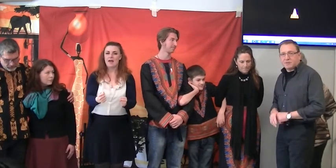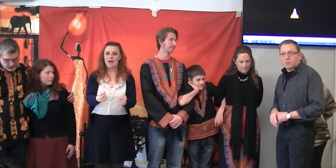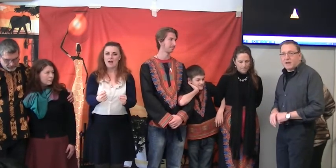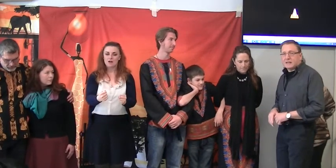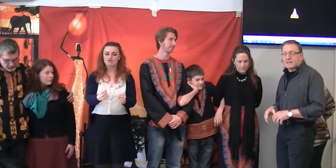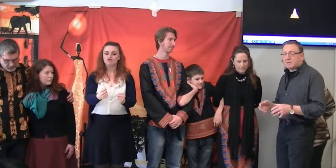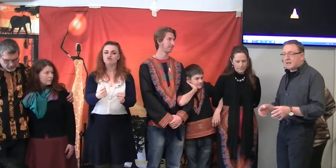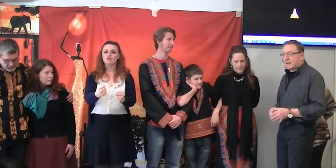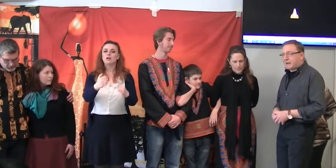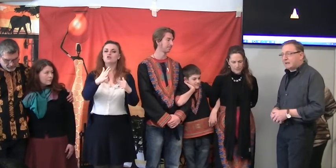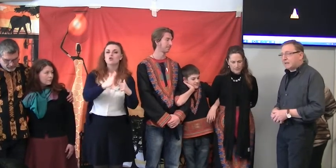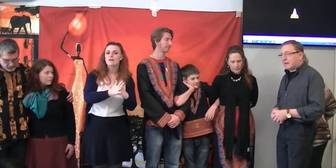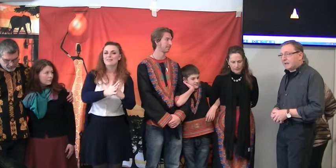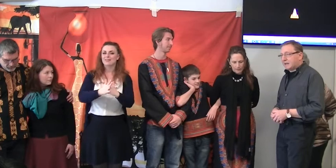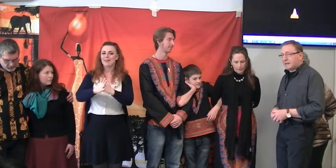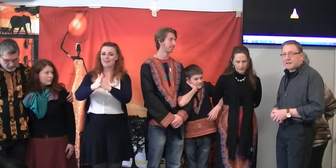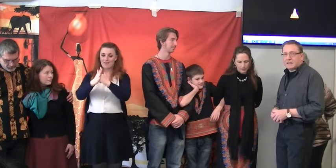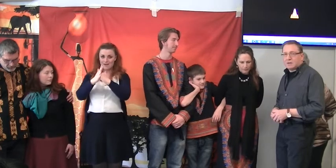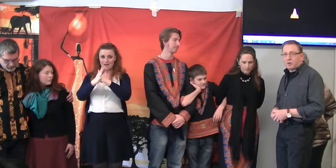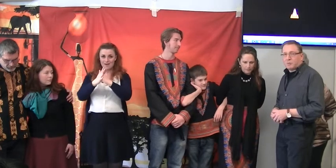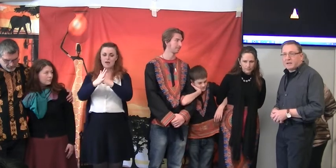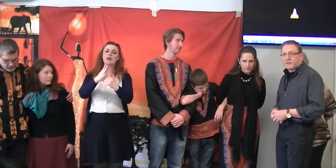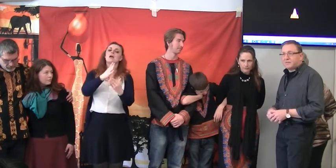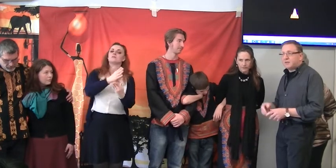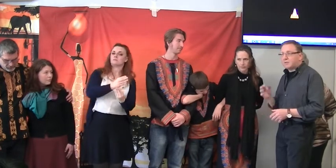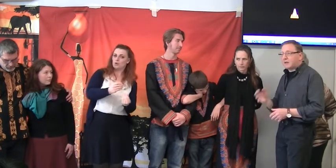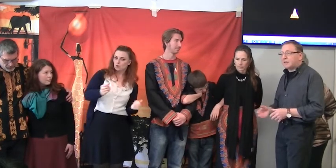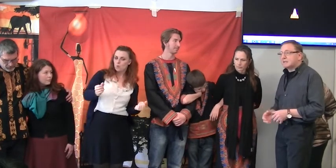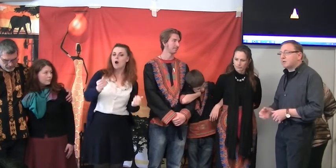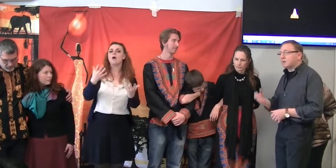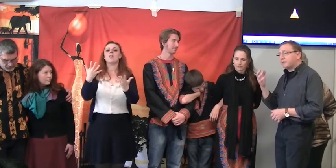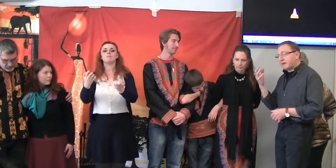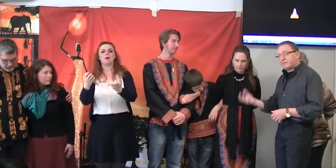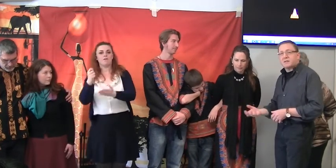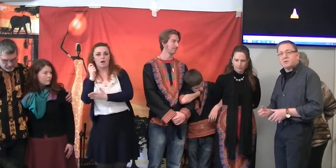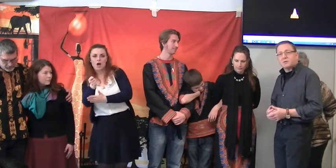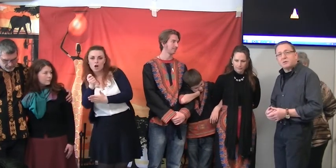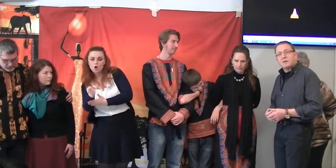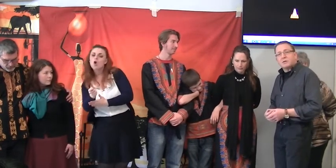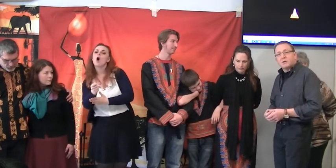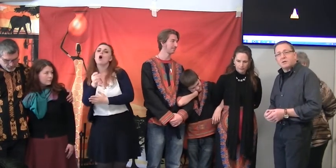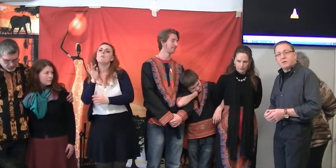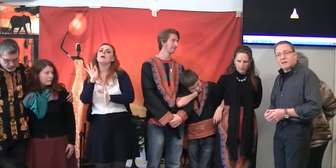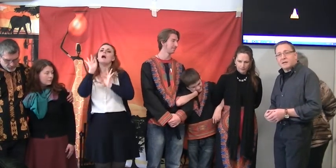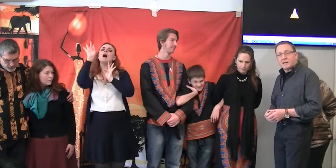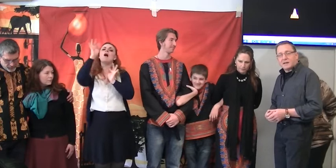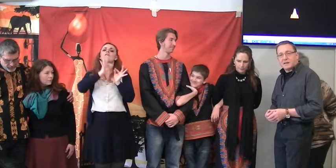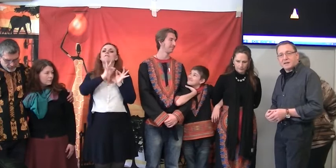maniera spirituale sia in maniera pratica ed economica, fino a che il Signore non farà vedere loro